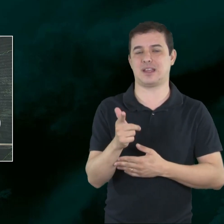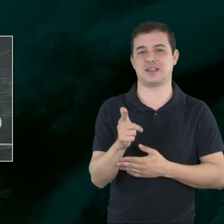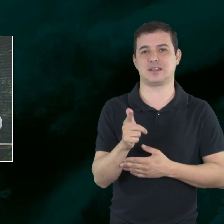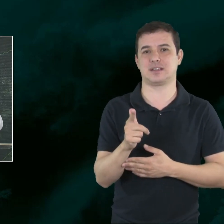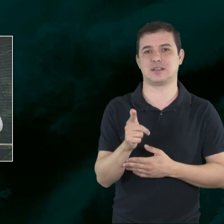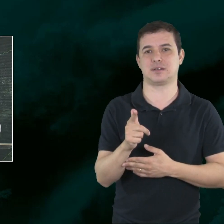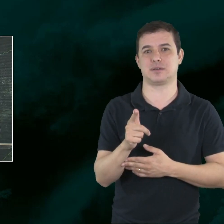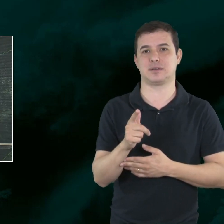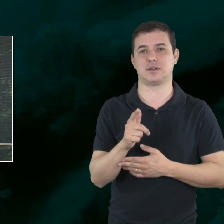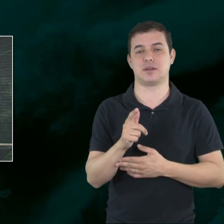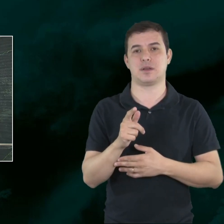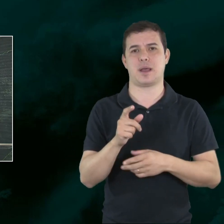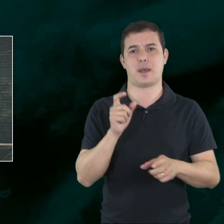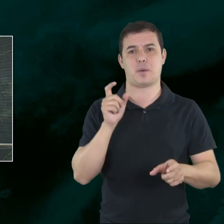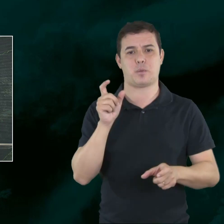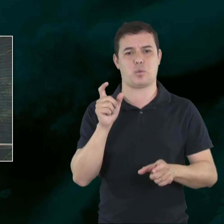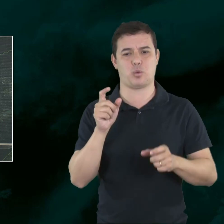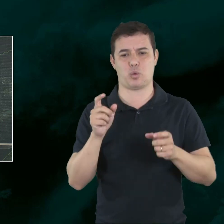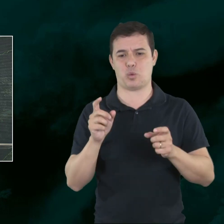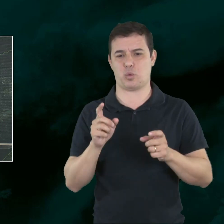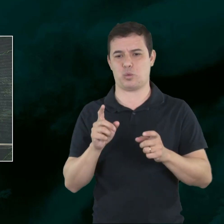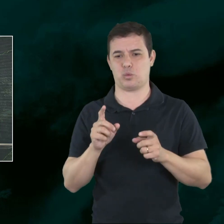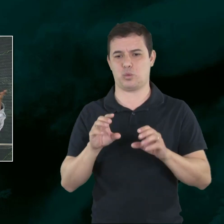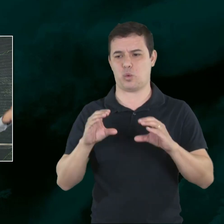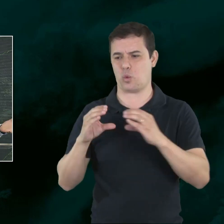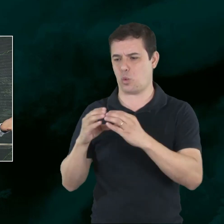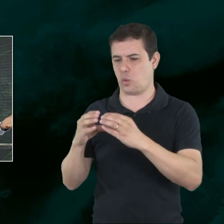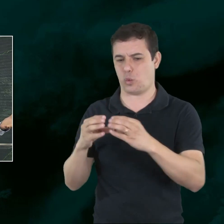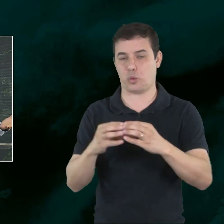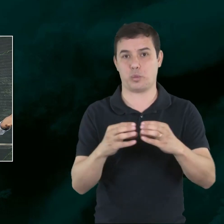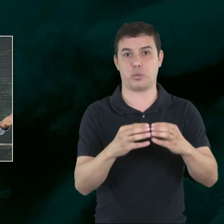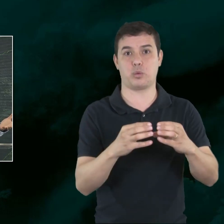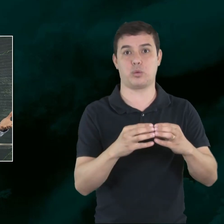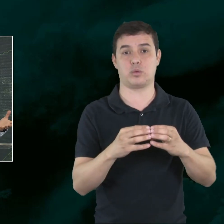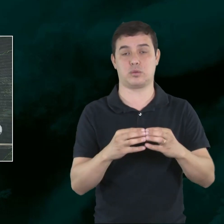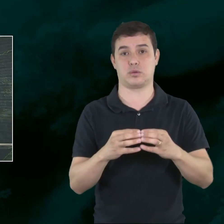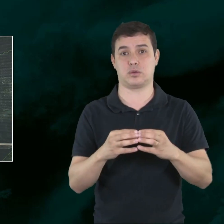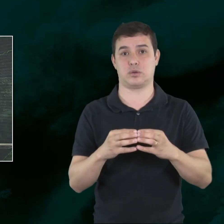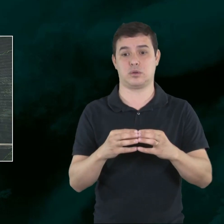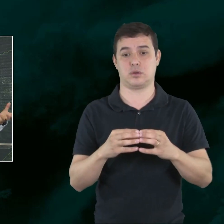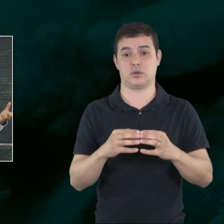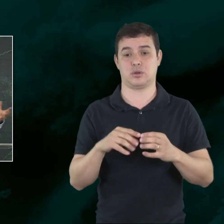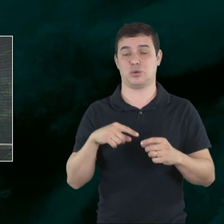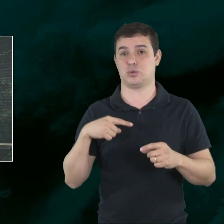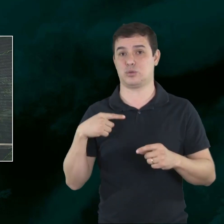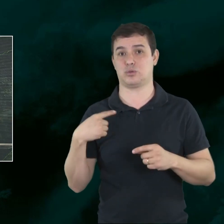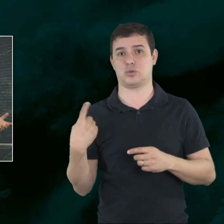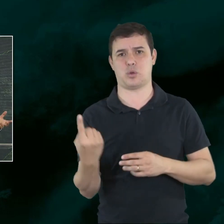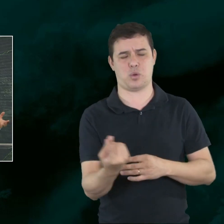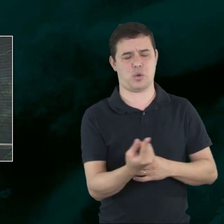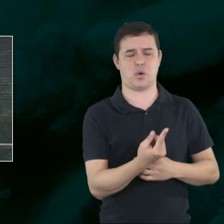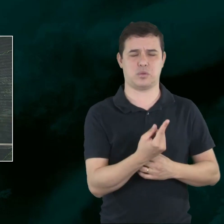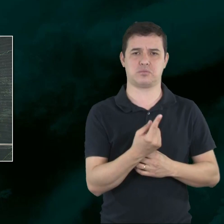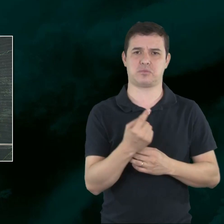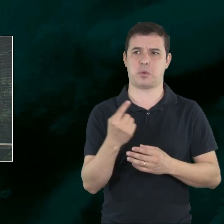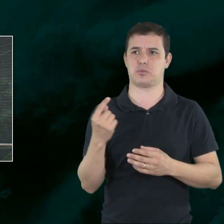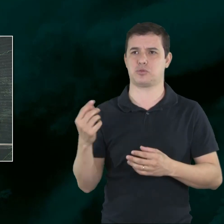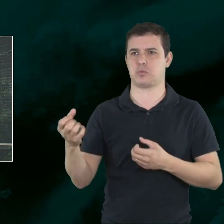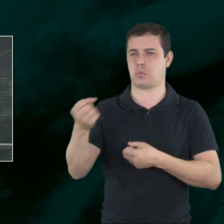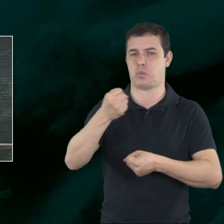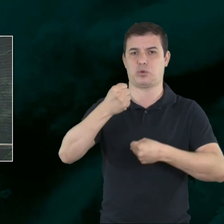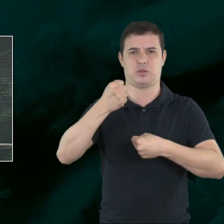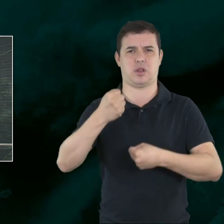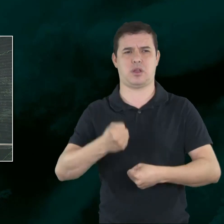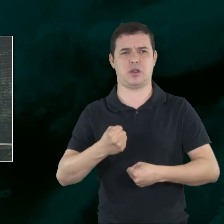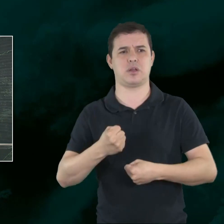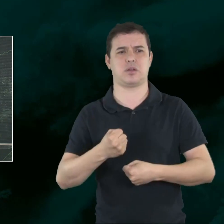que haja um grupo de pessoas como nós. Não somos um grupo forte nem poderoso, mas esse